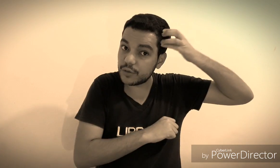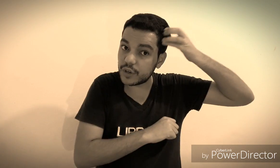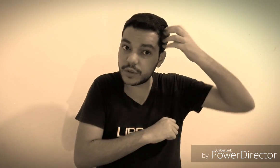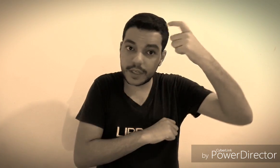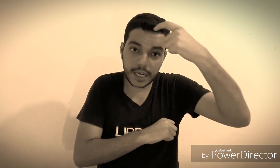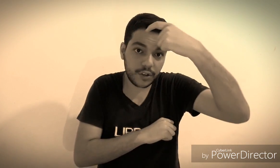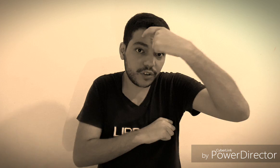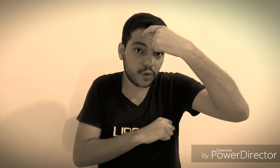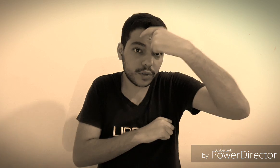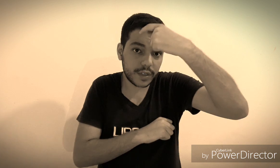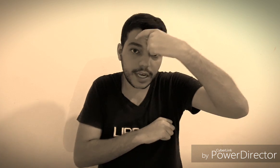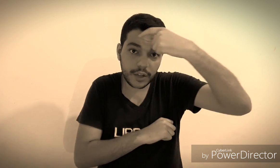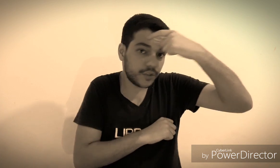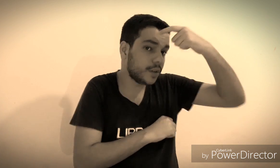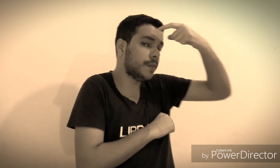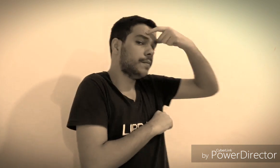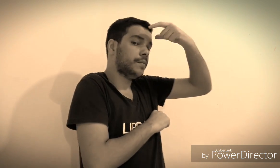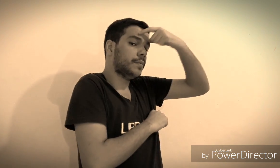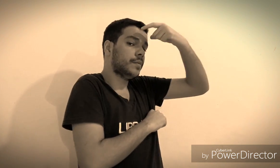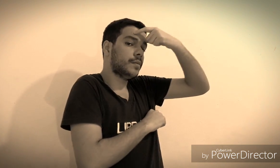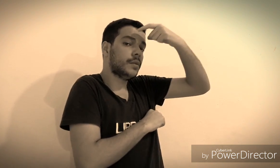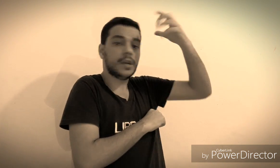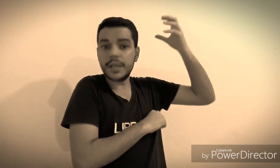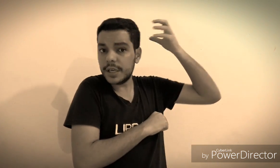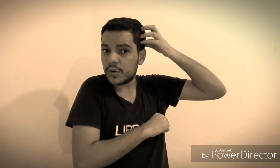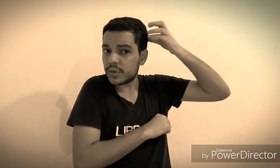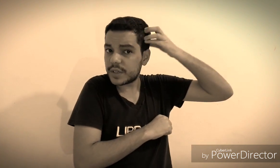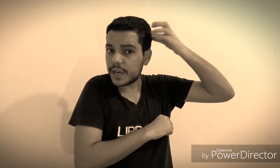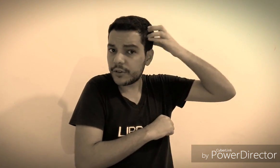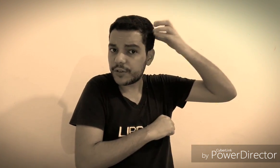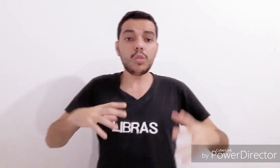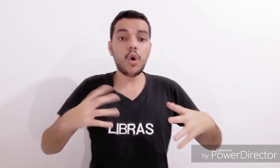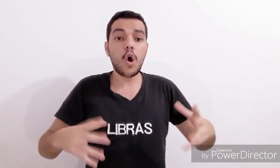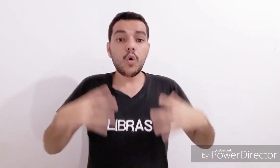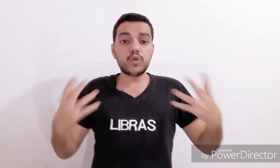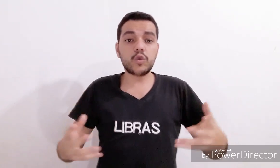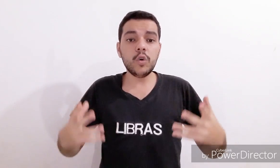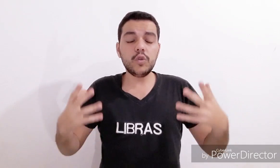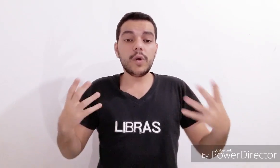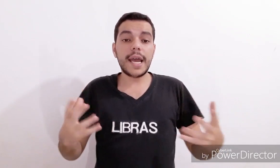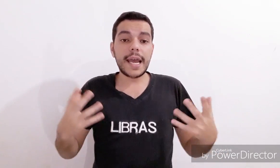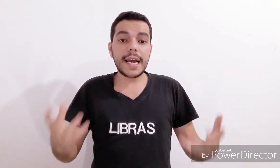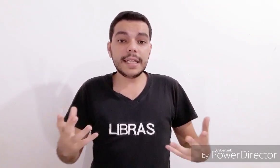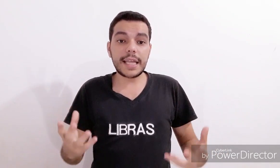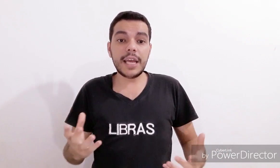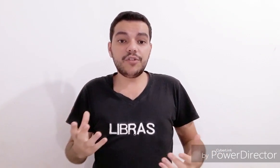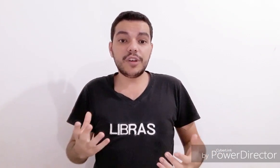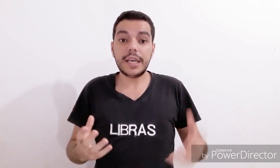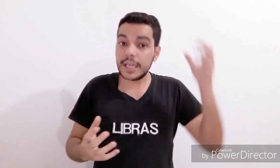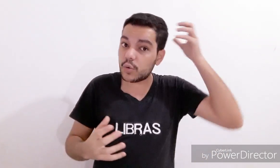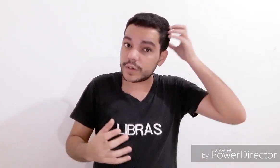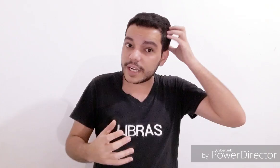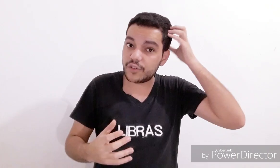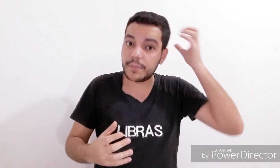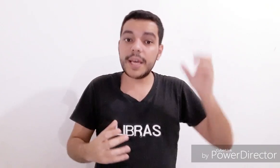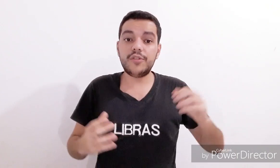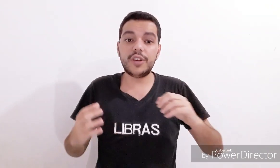de inconsciente, consciente e inconsciente. O surdo, ele entende inconscientemente